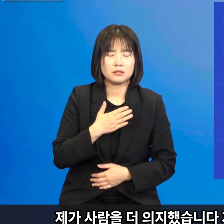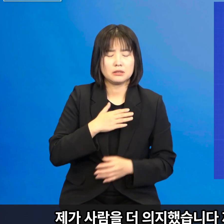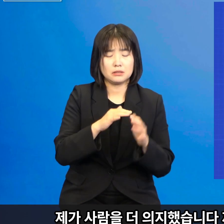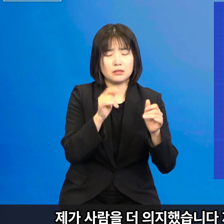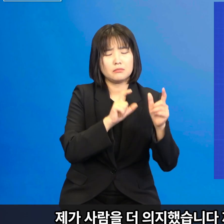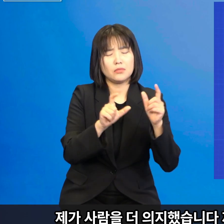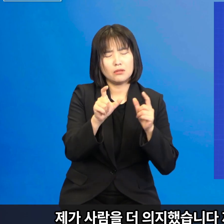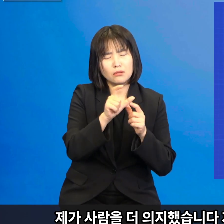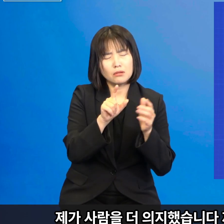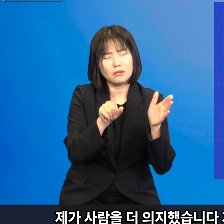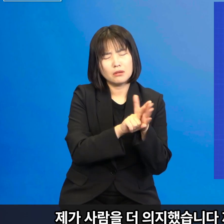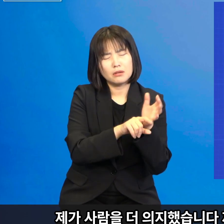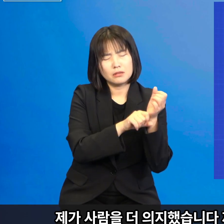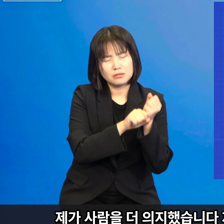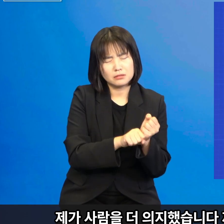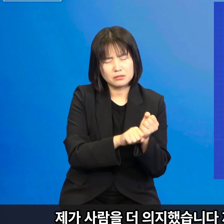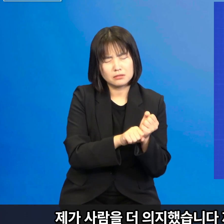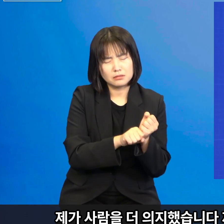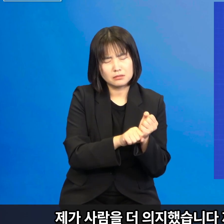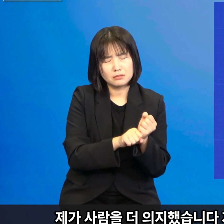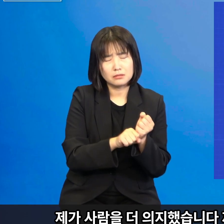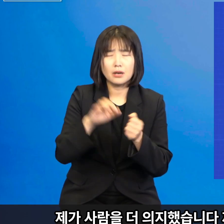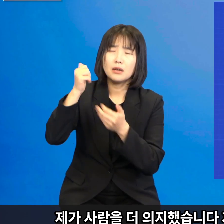의지했습니다. 제가 하나님께